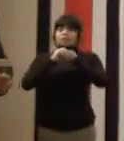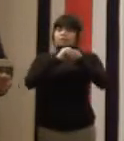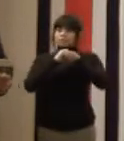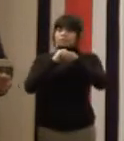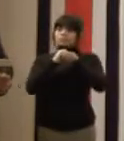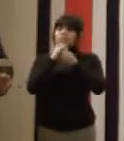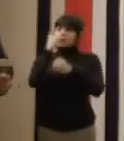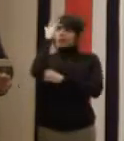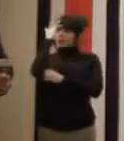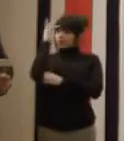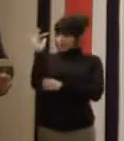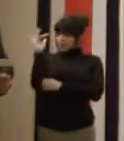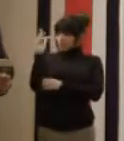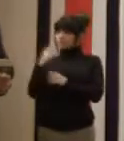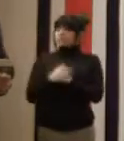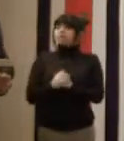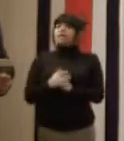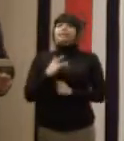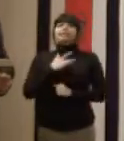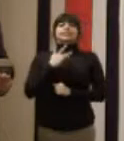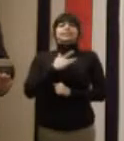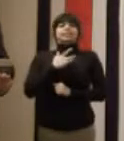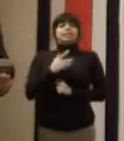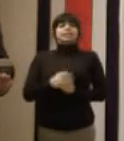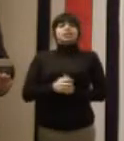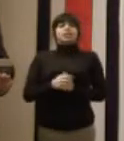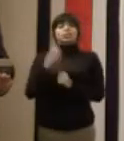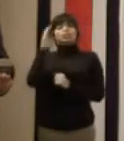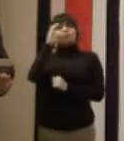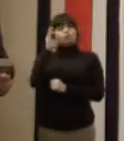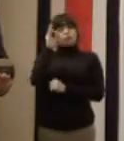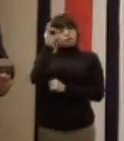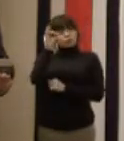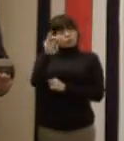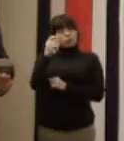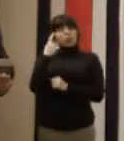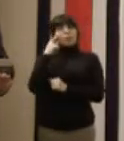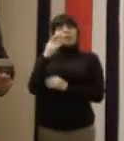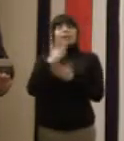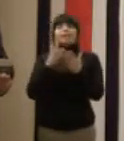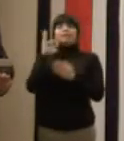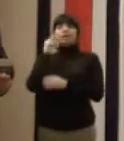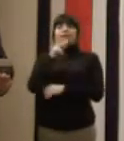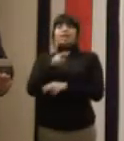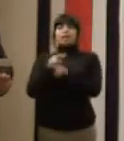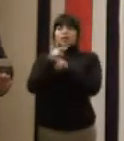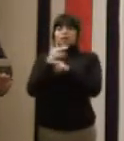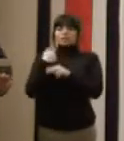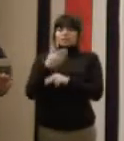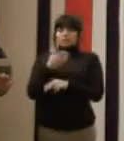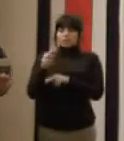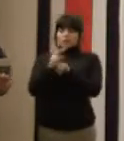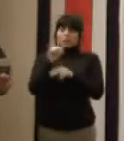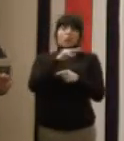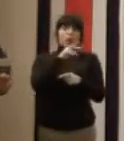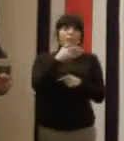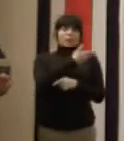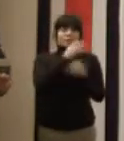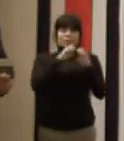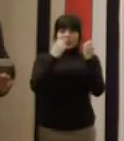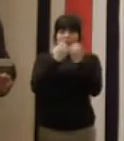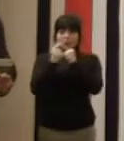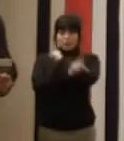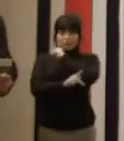con inteligencia, con sentido de futuro, por la señora rectora, los señores rectores y los colegas del Gabinete de